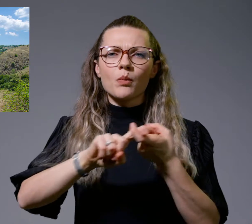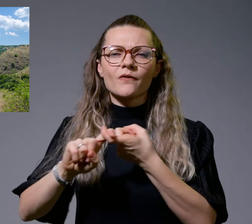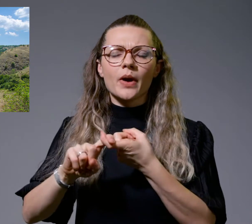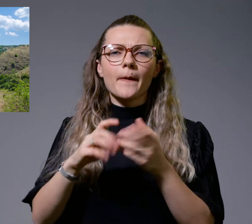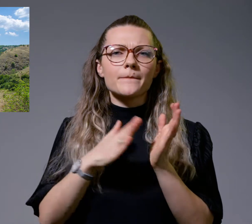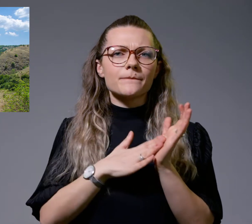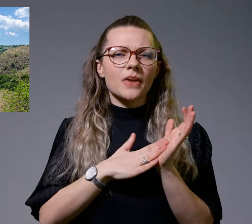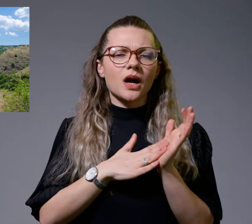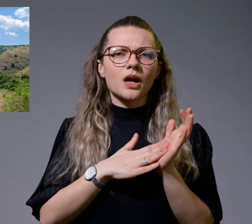буна. Од